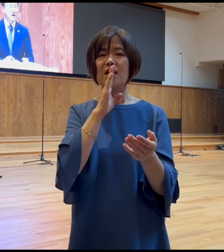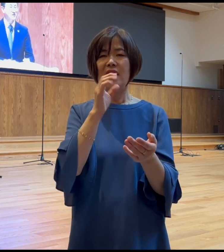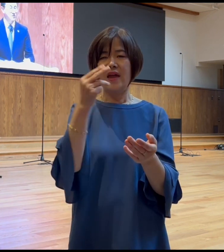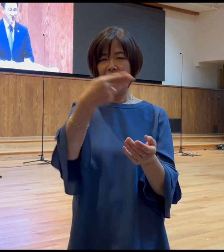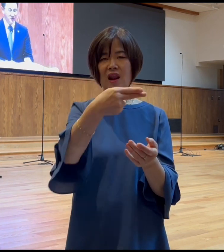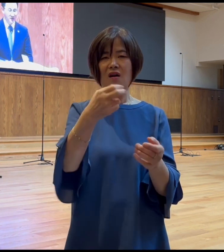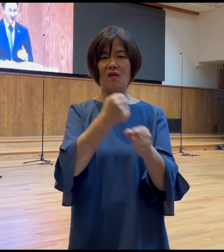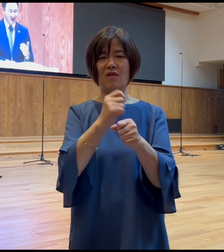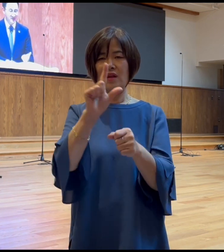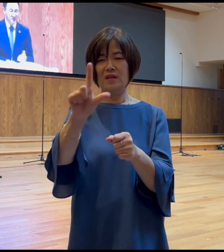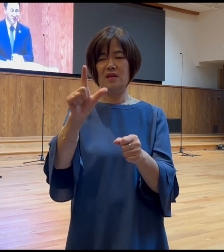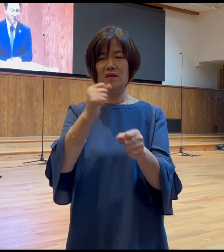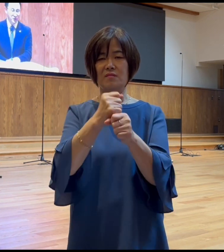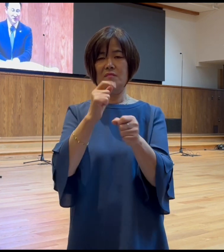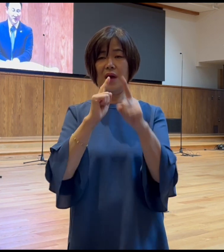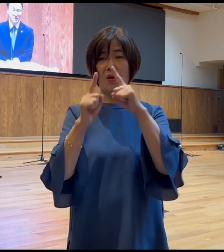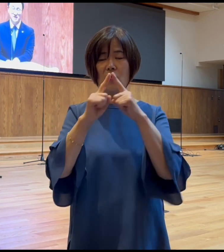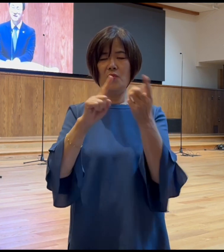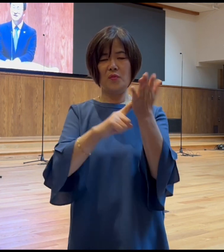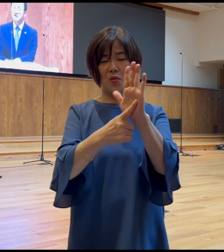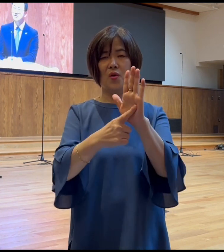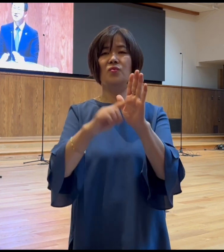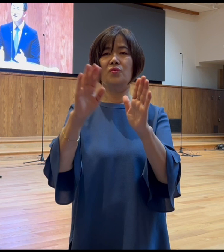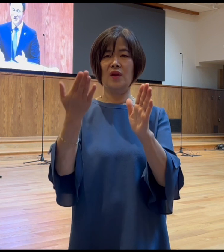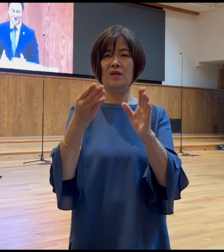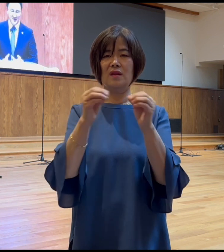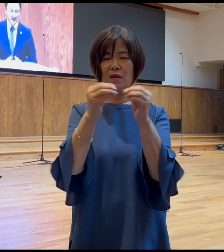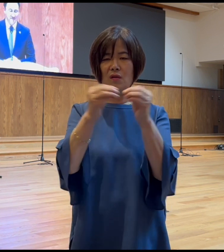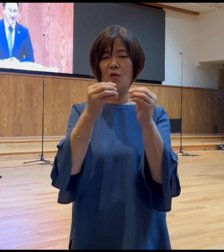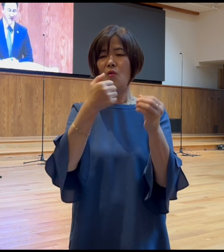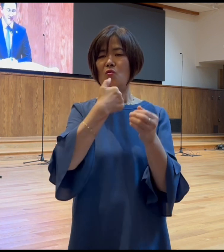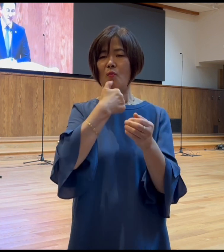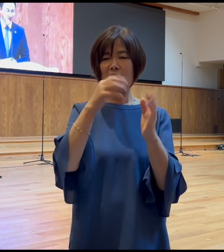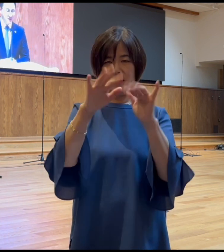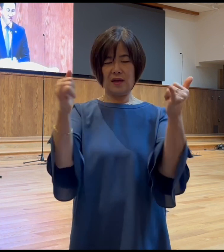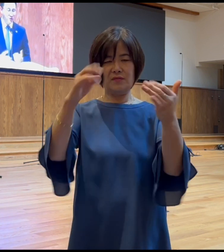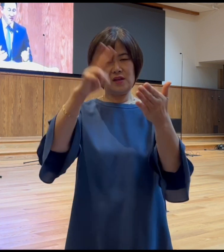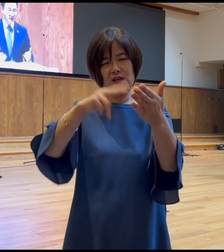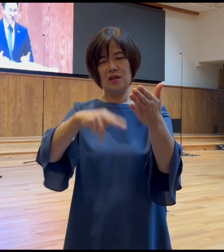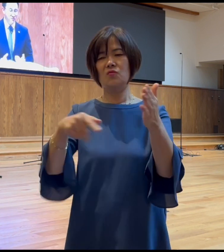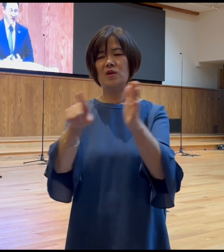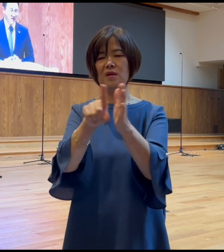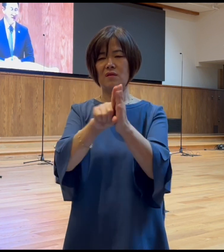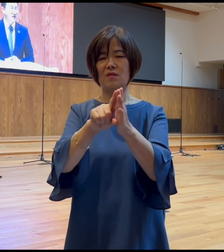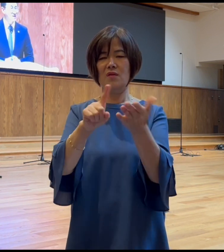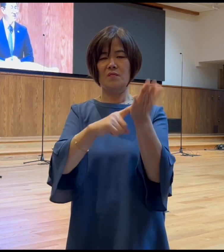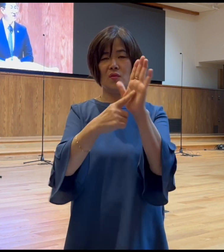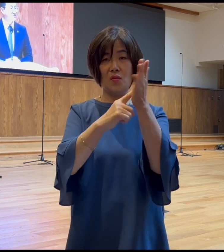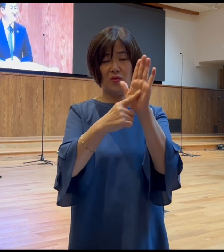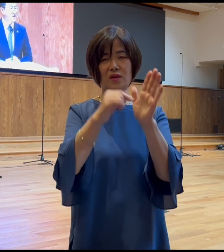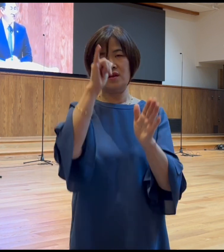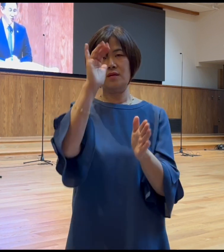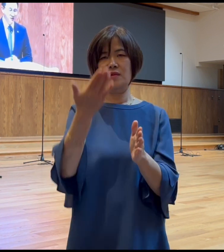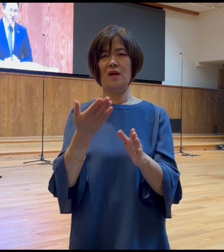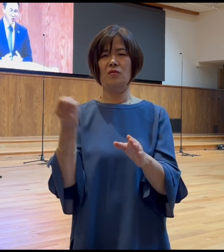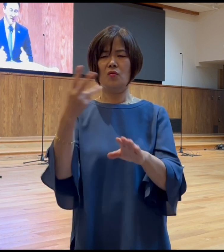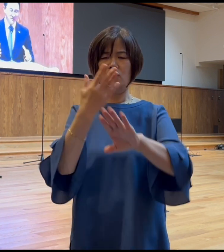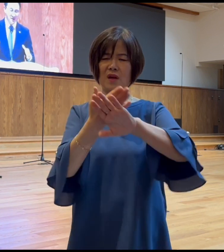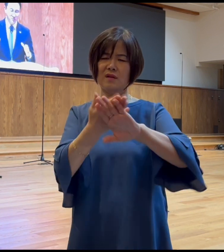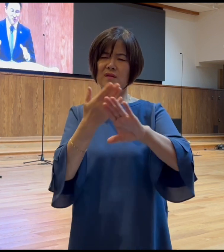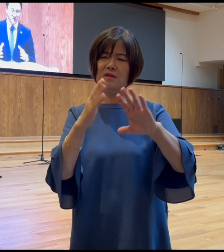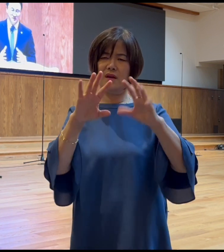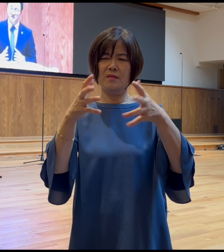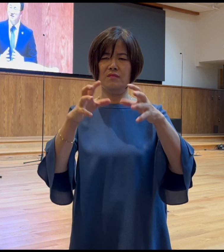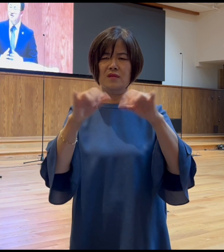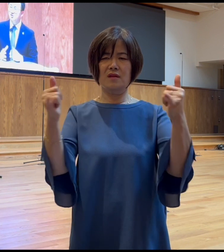헬라어나 라틴어로 표현되어진 단어들이 있습니다. 이 표현된 단어뿐만 아니라 이방인들이 잘 모르는